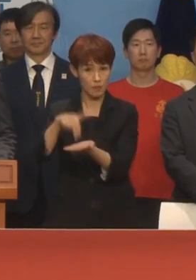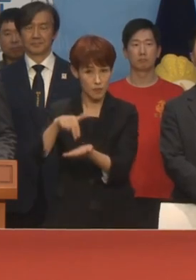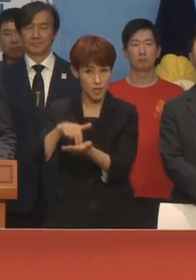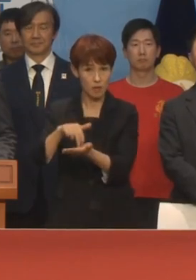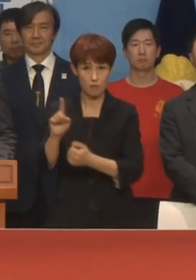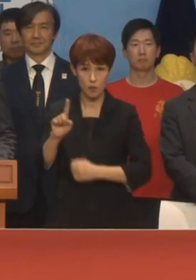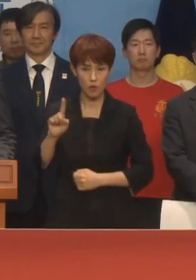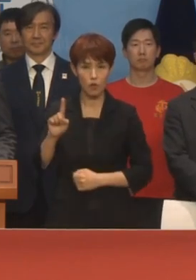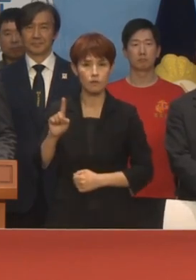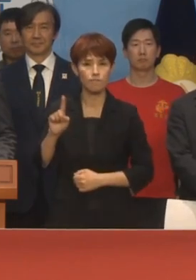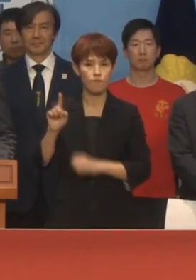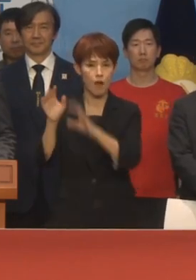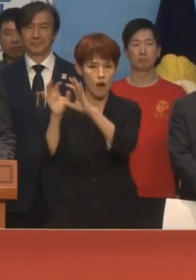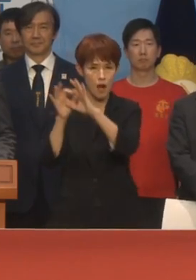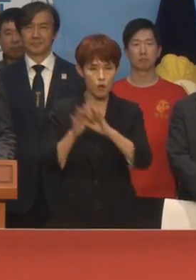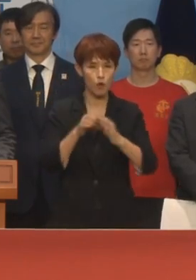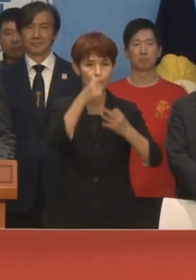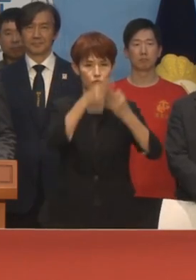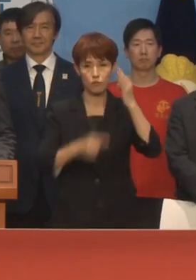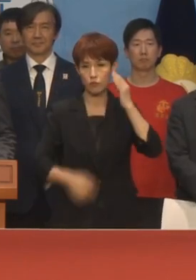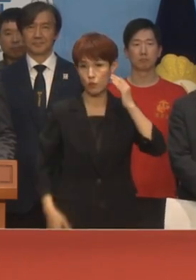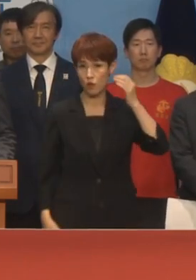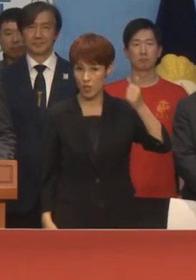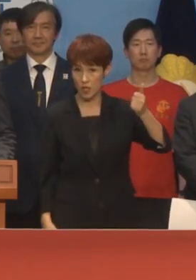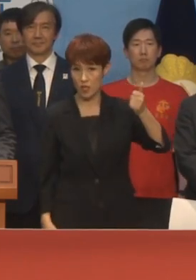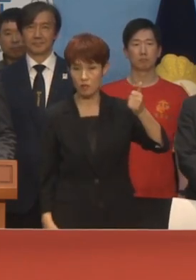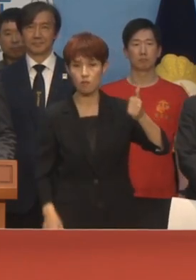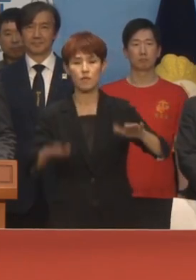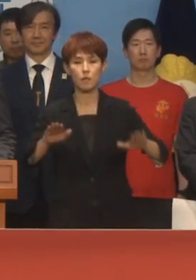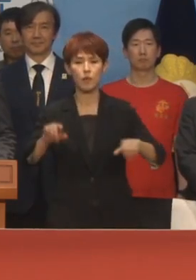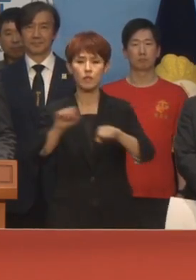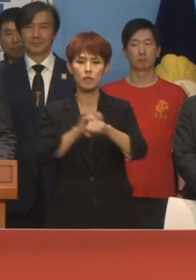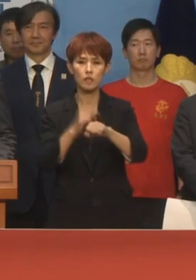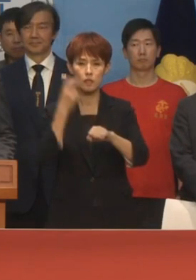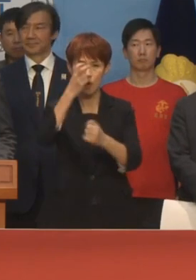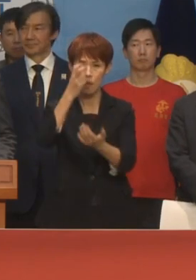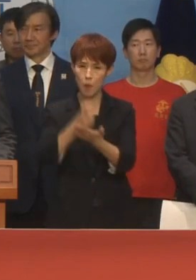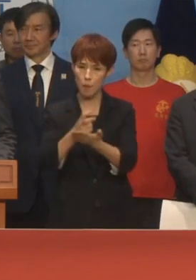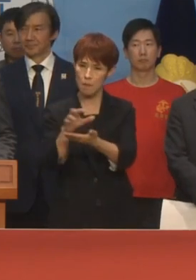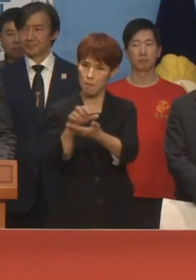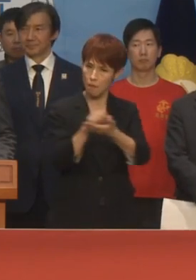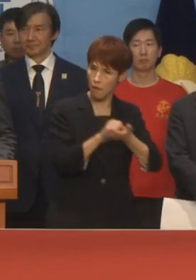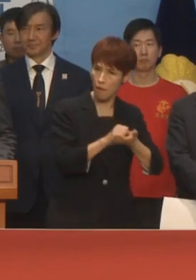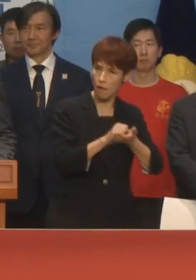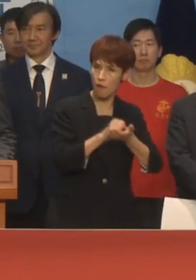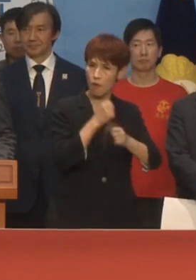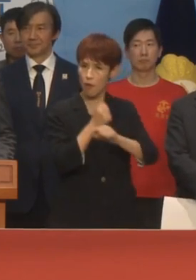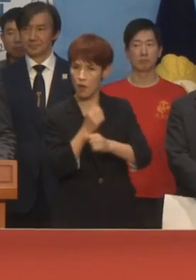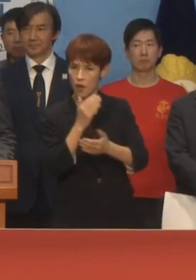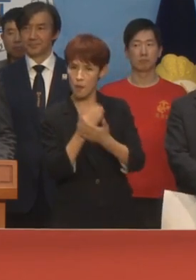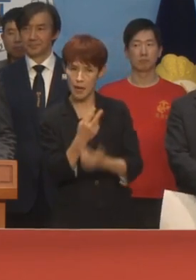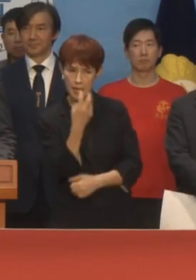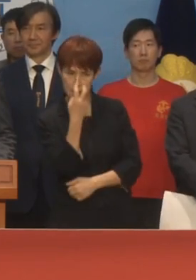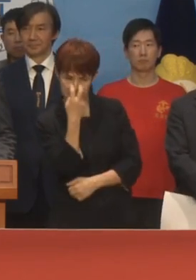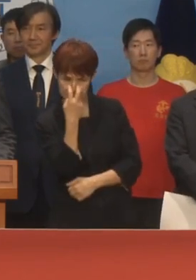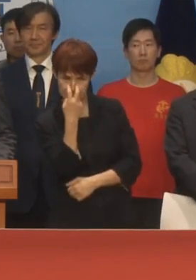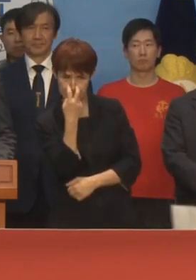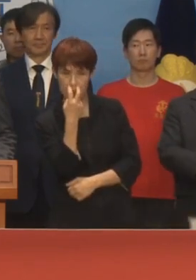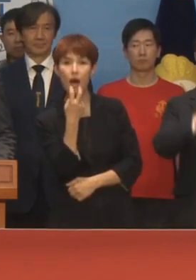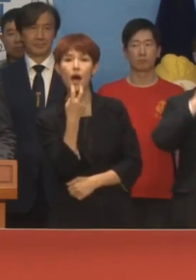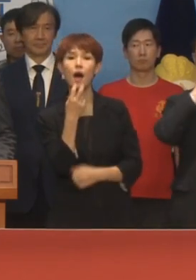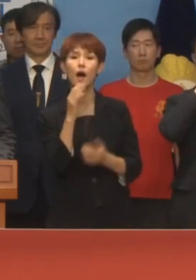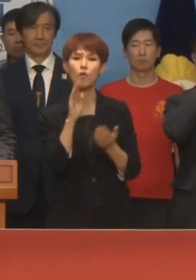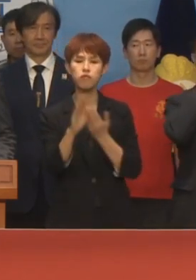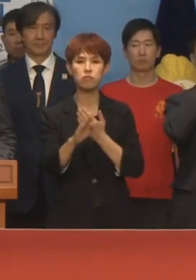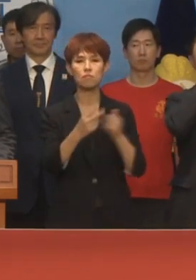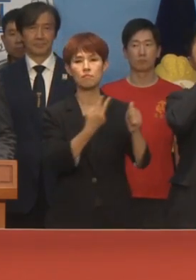이후에도 계속 윤석열 대통령이 이번 특검법을 어떻게 받아들이는지를 살핀 후에